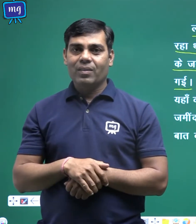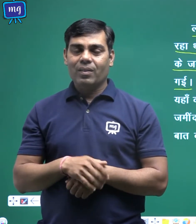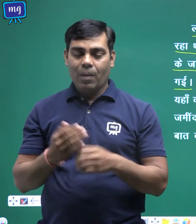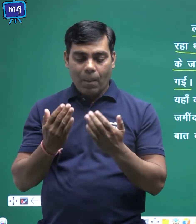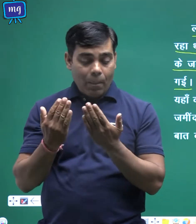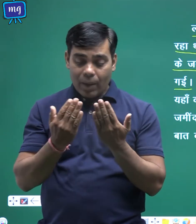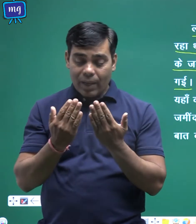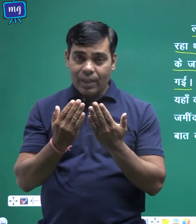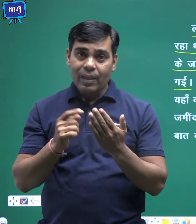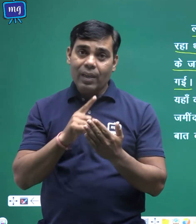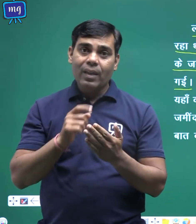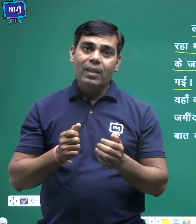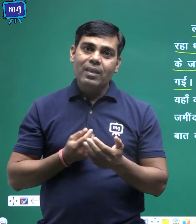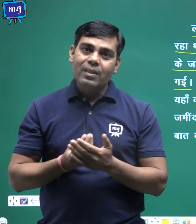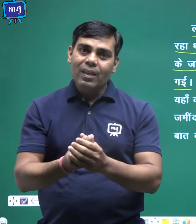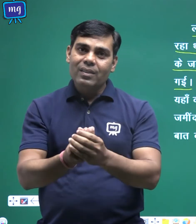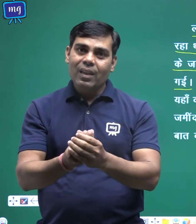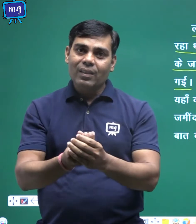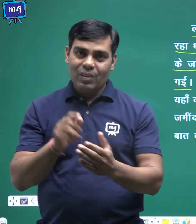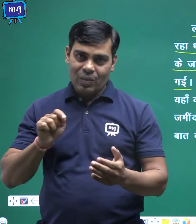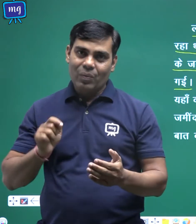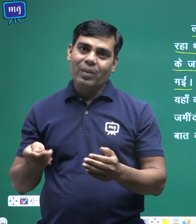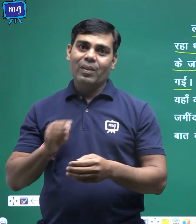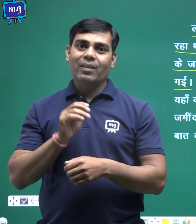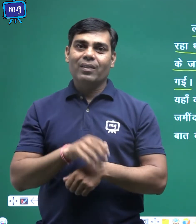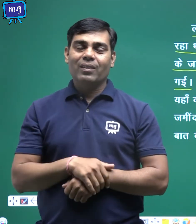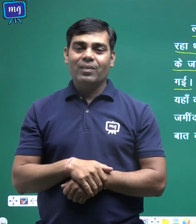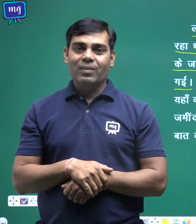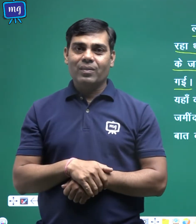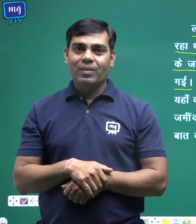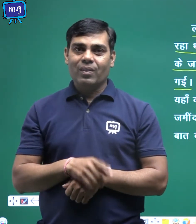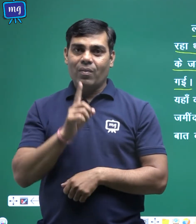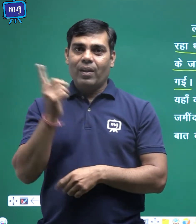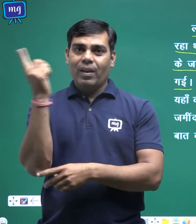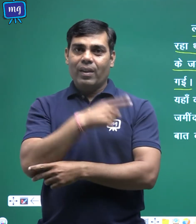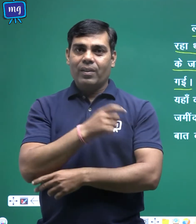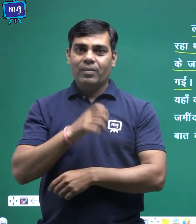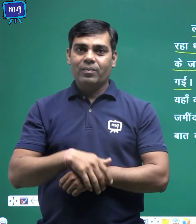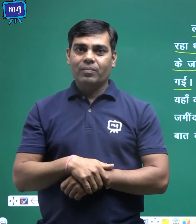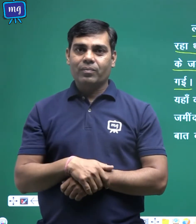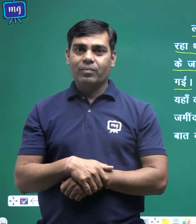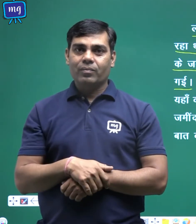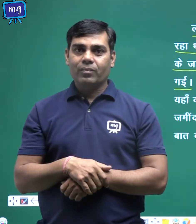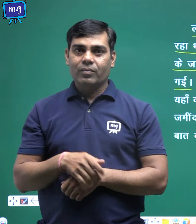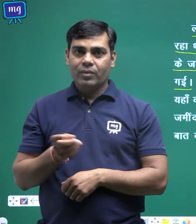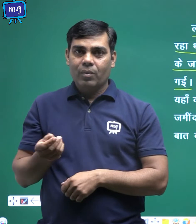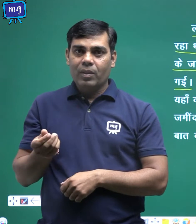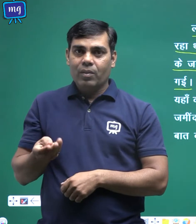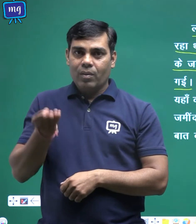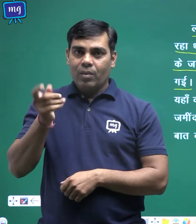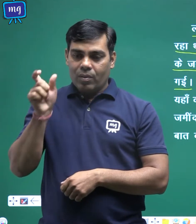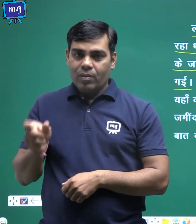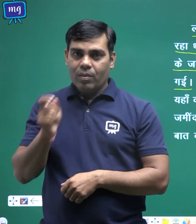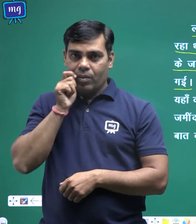के साथ साथ नौकरी भी करता था। एक दिन सेठ